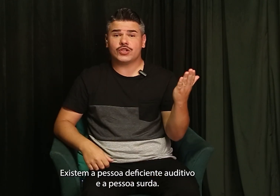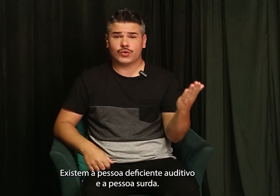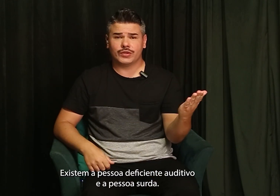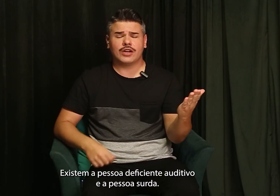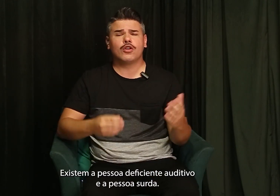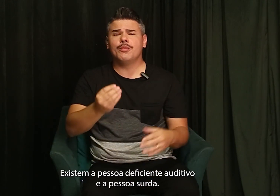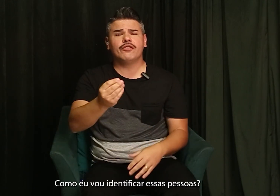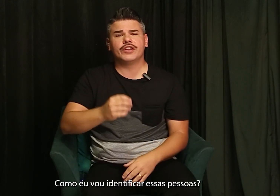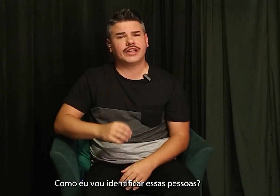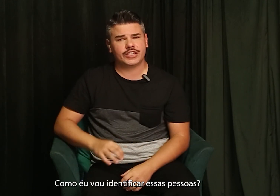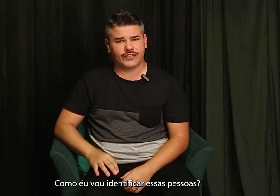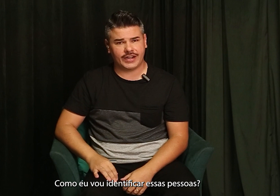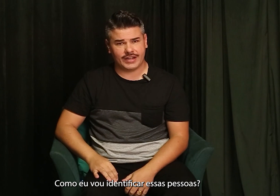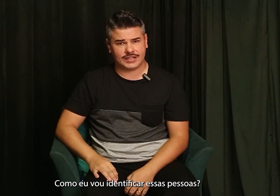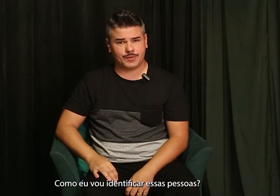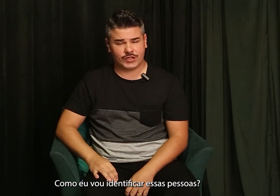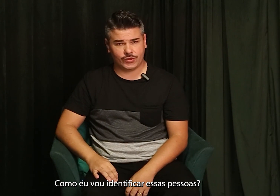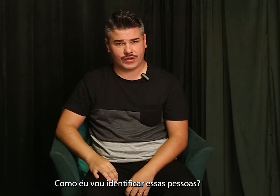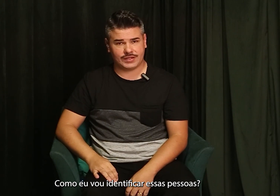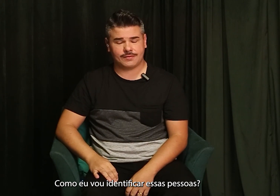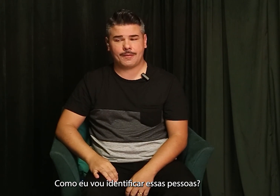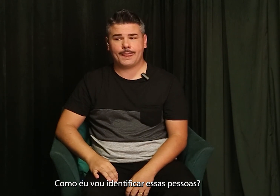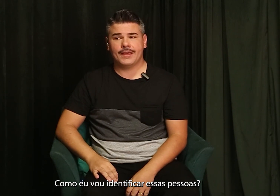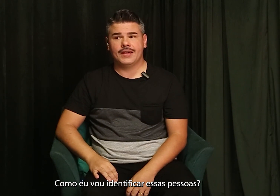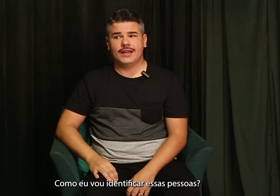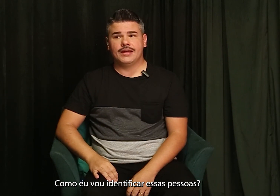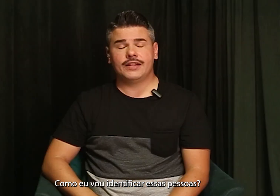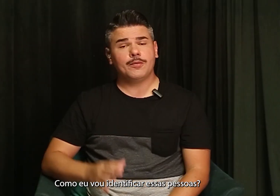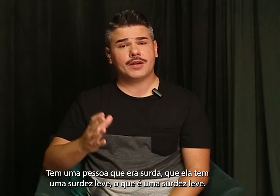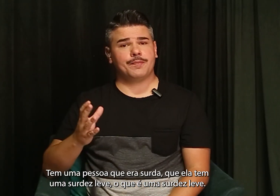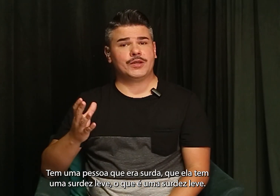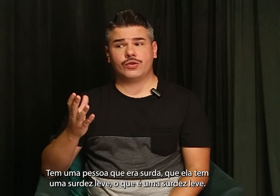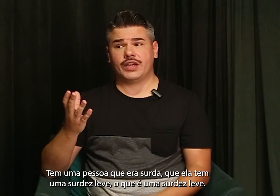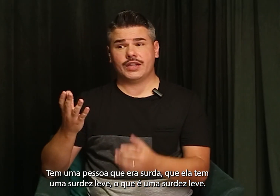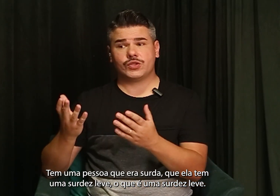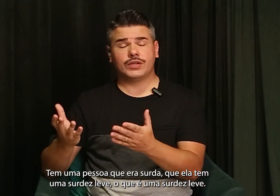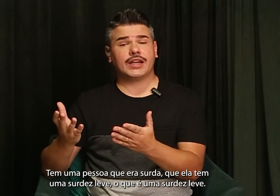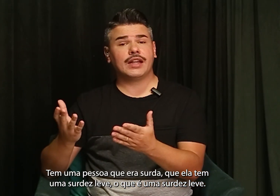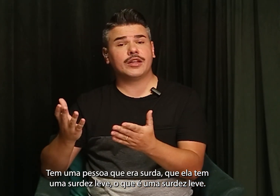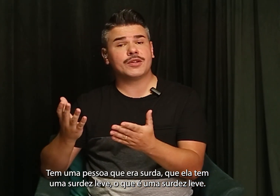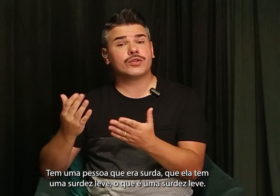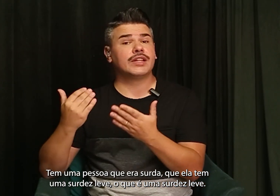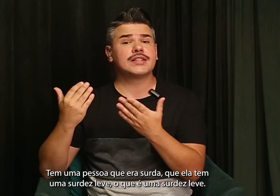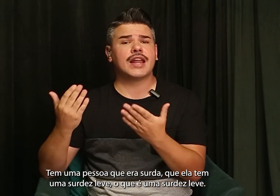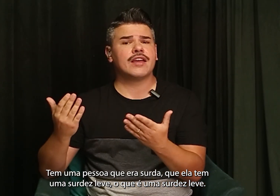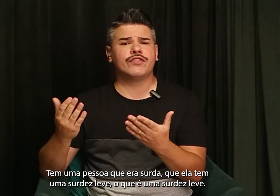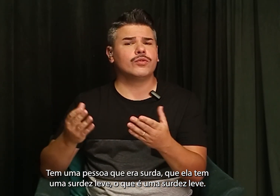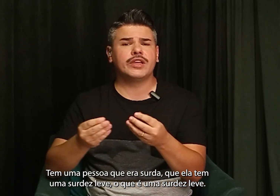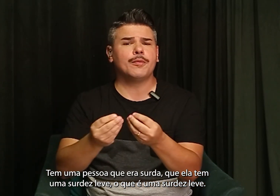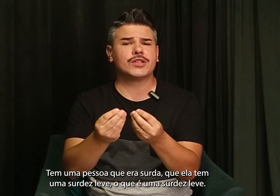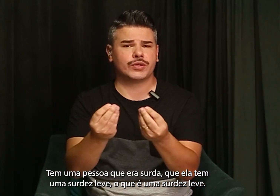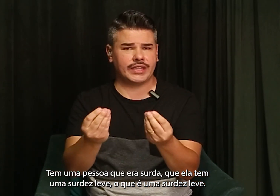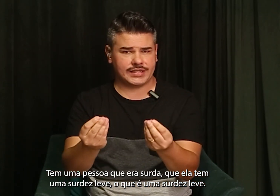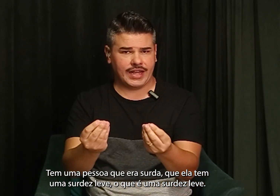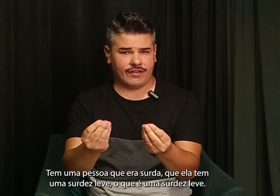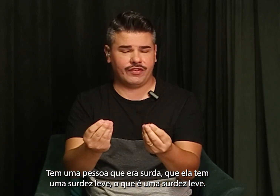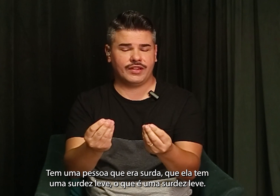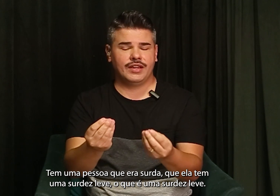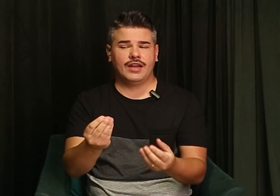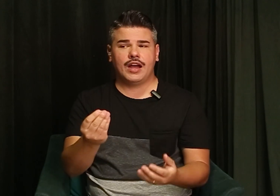pessoa surda. Como eu vou identificar essas pessoas? Tem uma pessoa que é surda que ela tem uma surdez leve. O que é uma surdez leve?